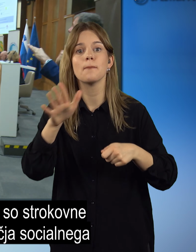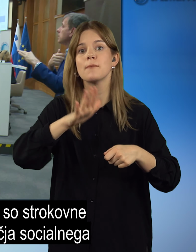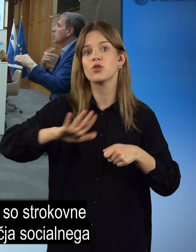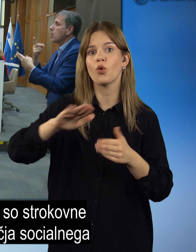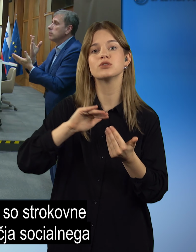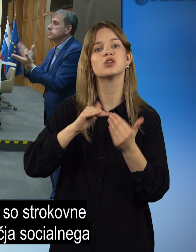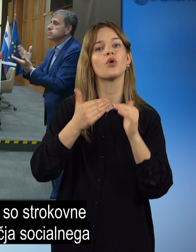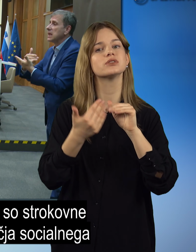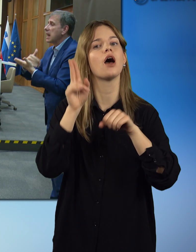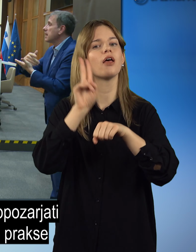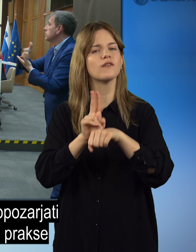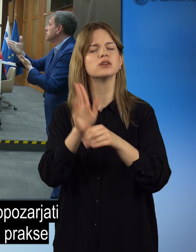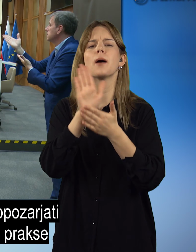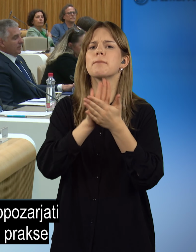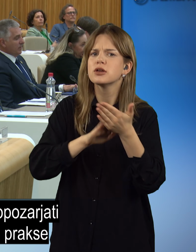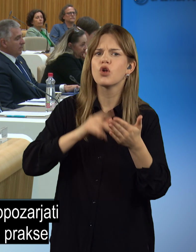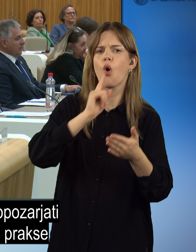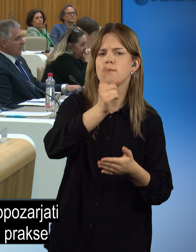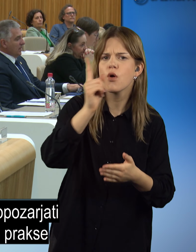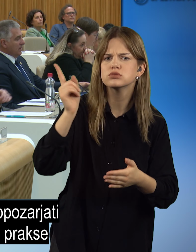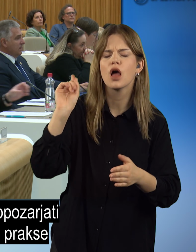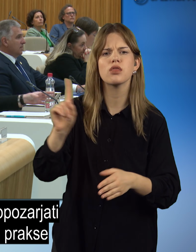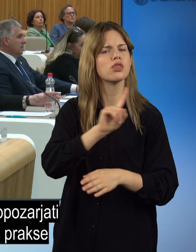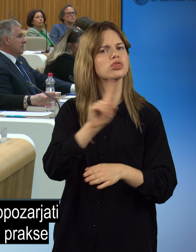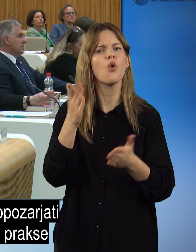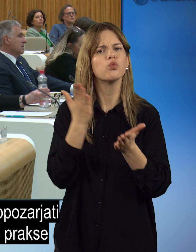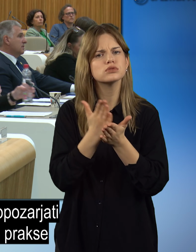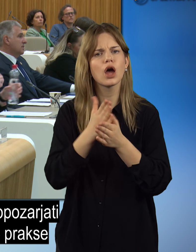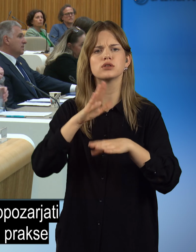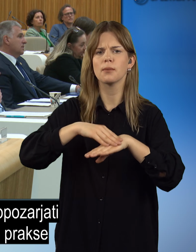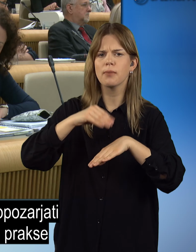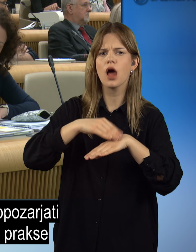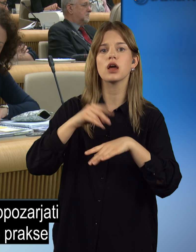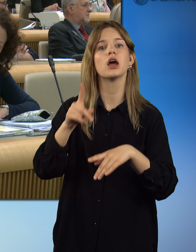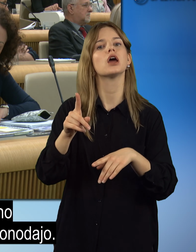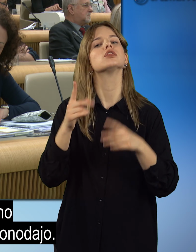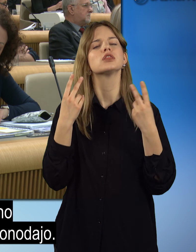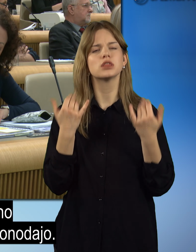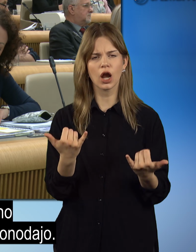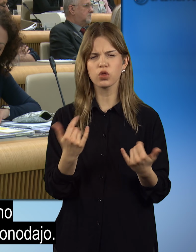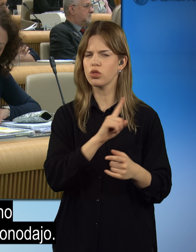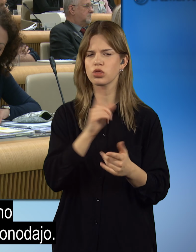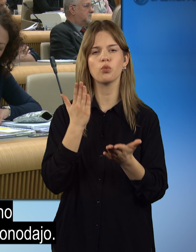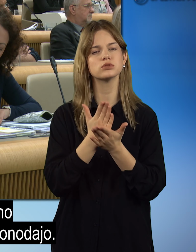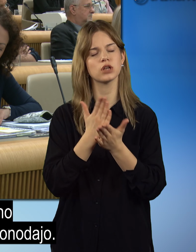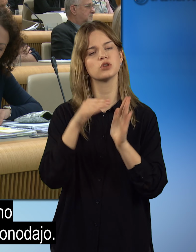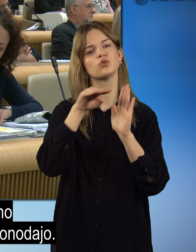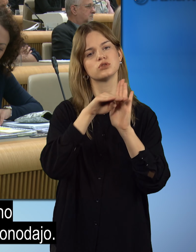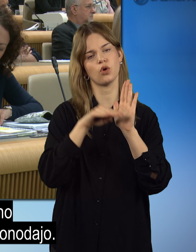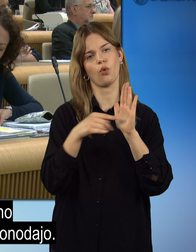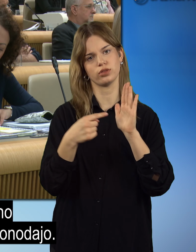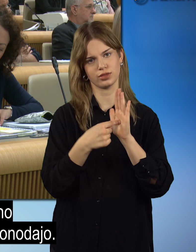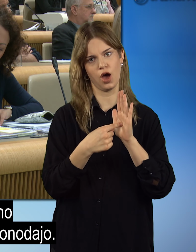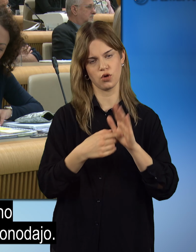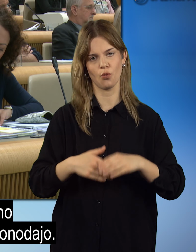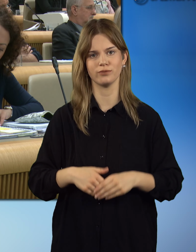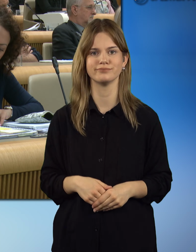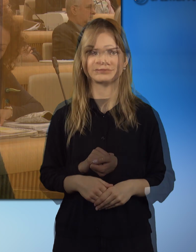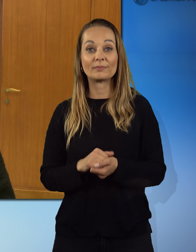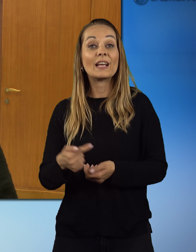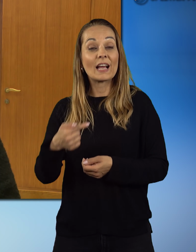s področja socialnega varstva pričele opozarjati na neustrezne prakse in trenutno neustrezno